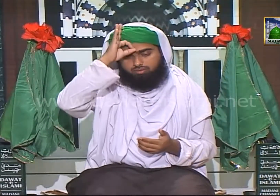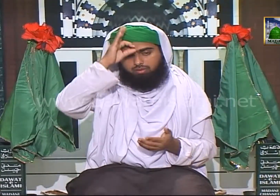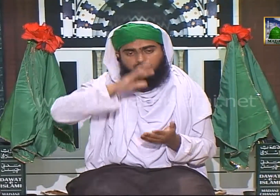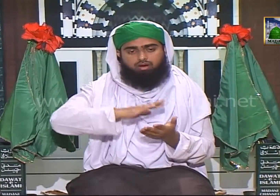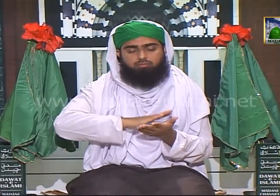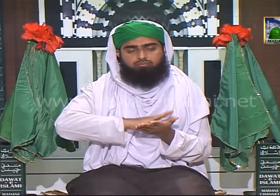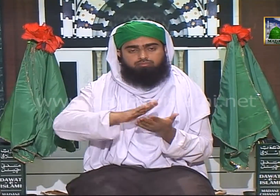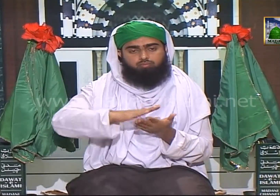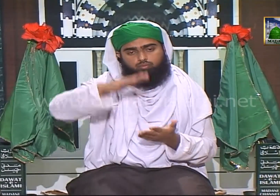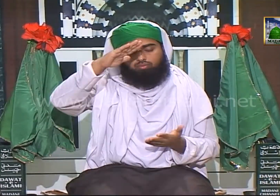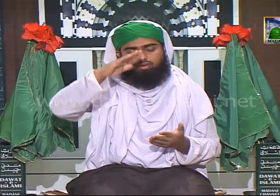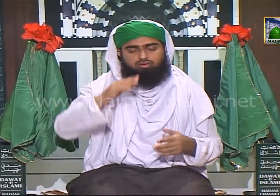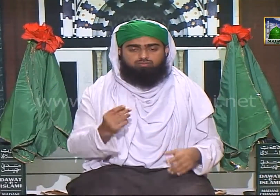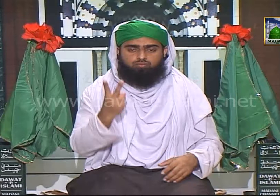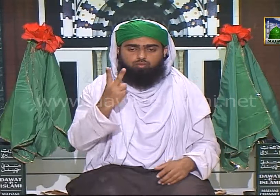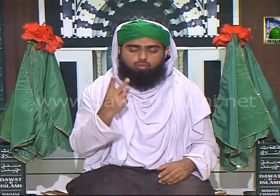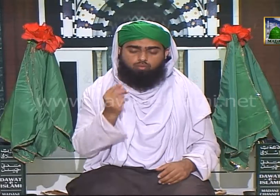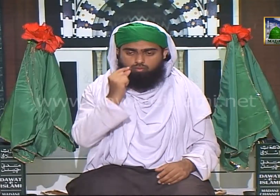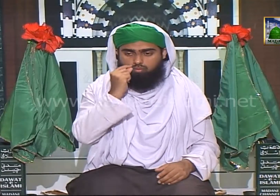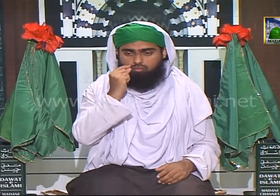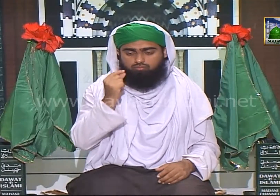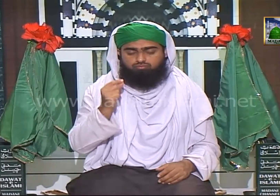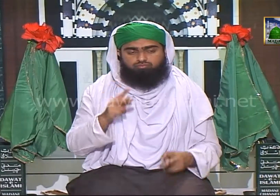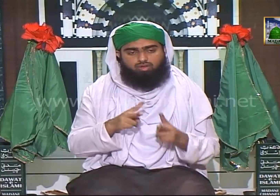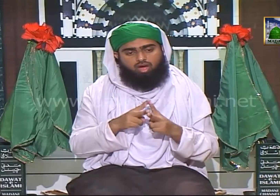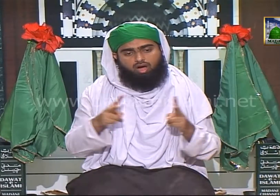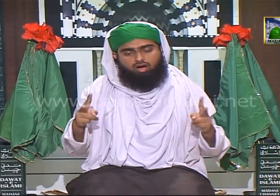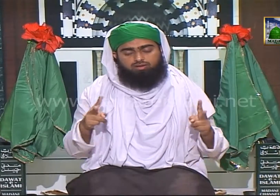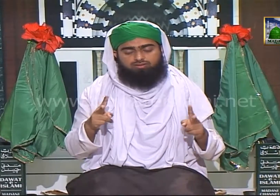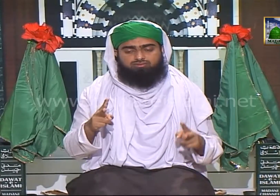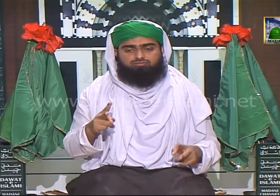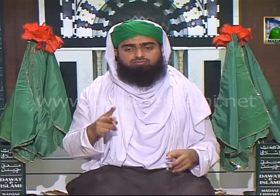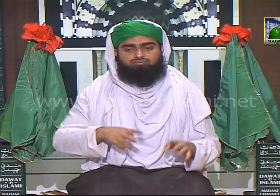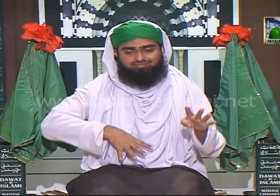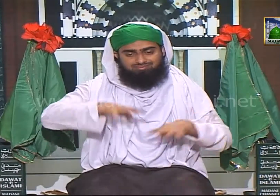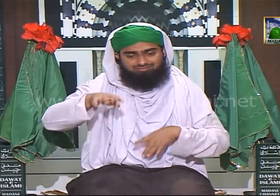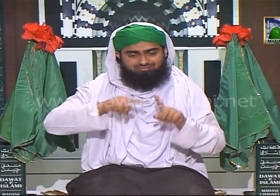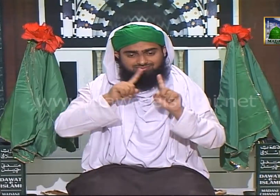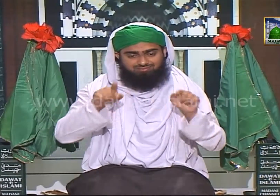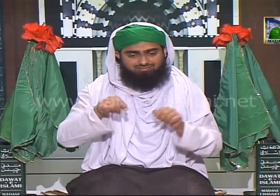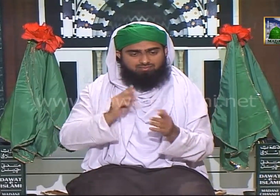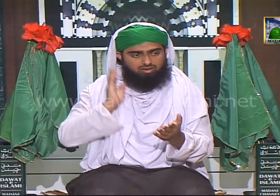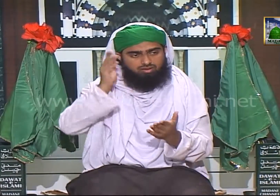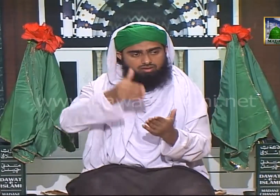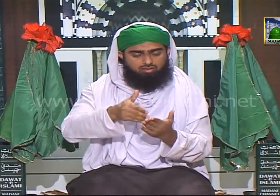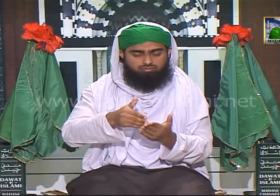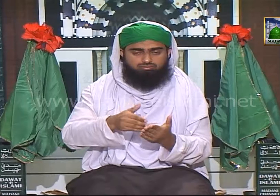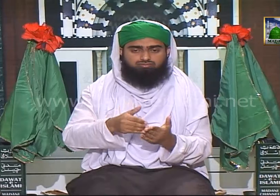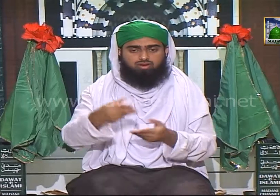ان دونوں شہزادوں کی عادت کریمہ تھی کہ جب کسی سے کوئی چیز خریدتے تو خوب اس سے مطلب بھاؤ تال کرتے ہیں,